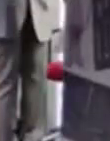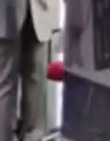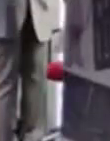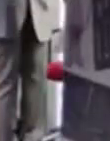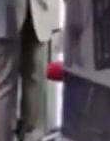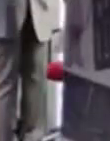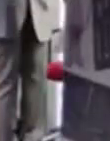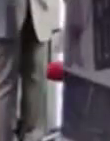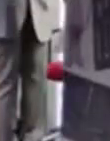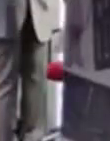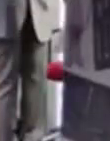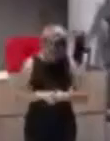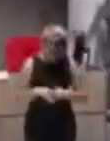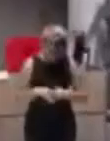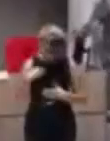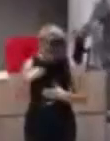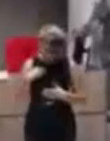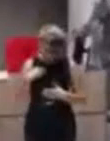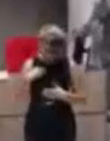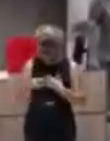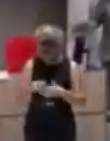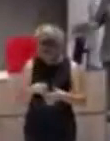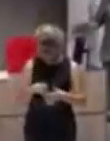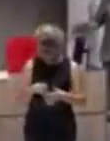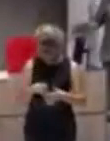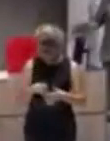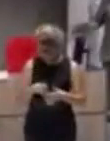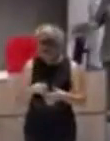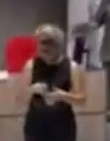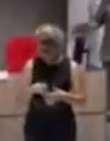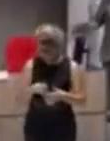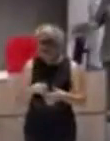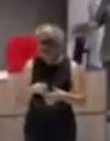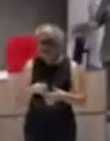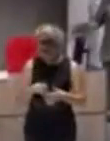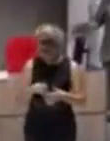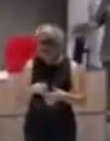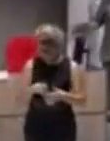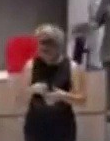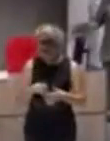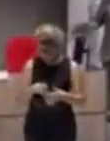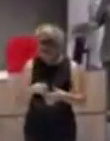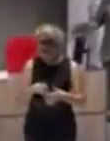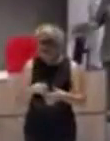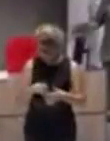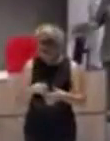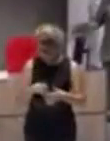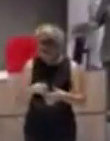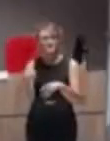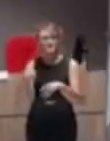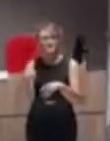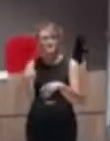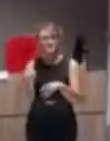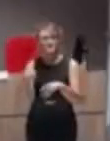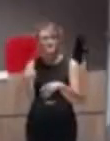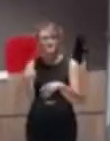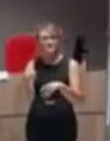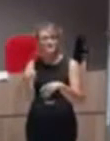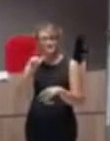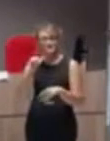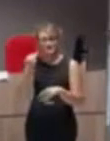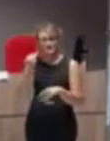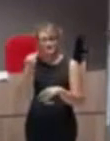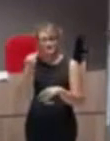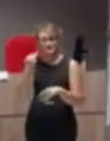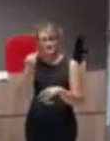Tô testando aqui, não tá dando certo. Ok. E estive pessoalmente na Vila Mariana, em São Paulo,